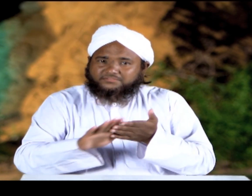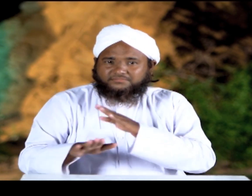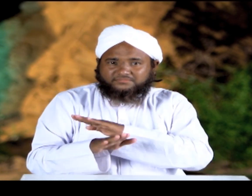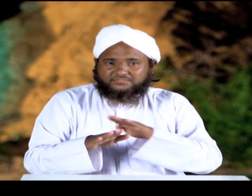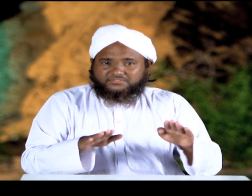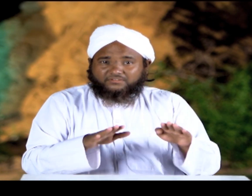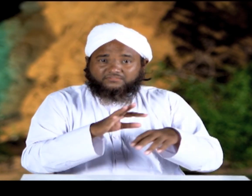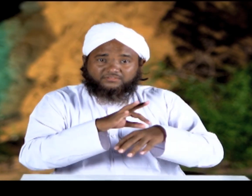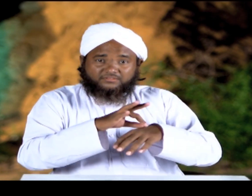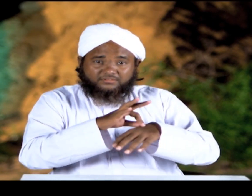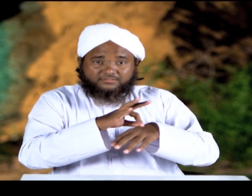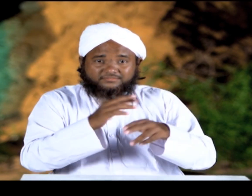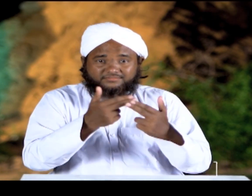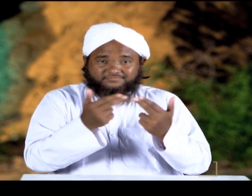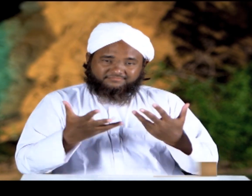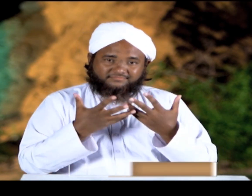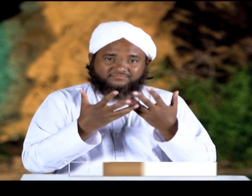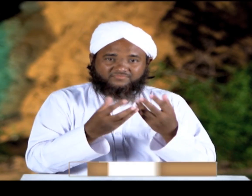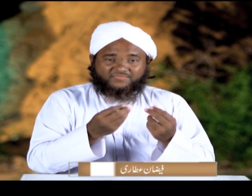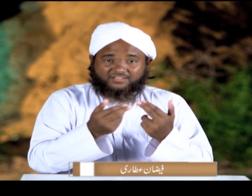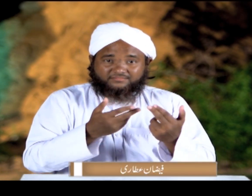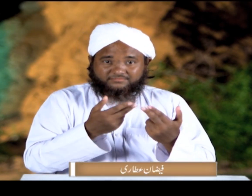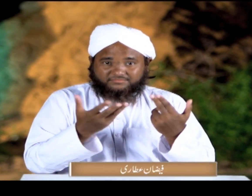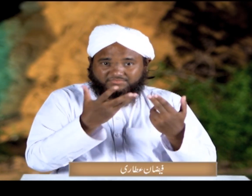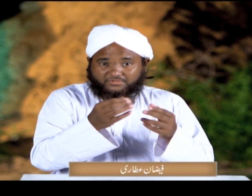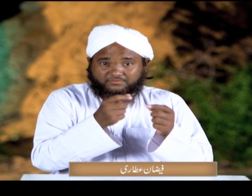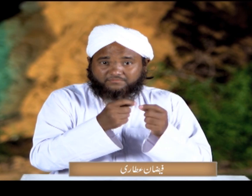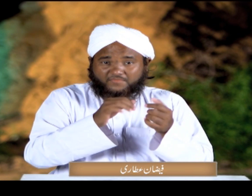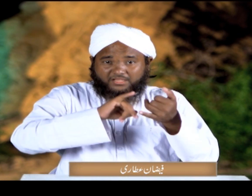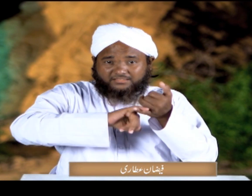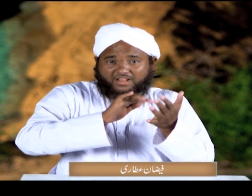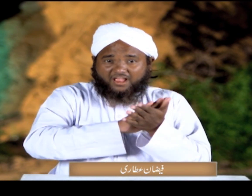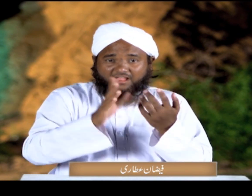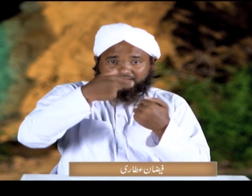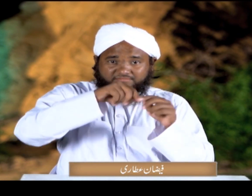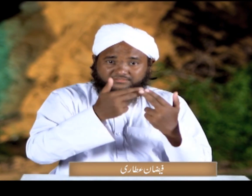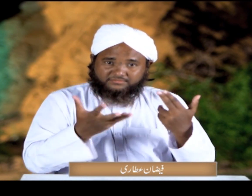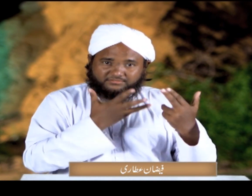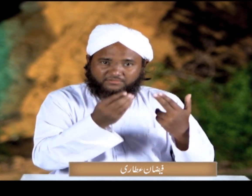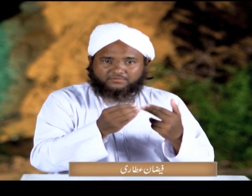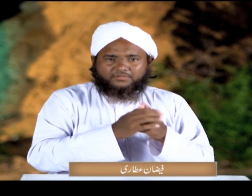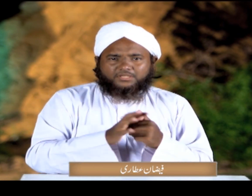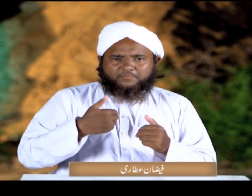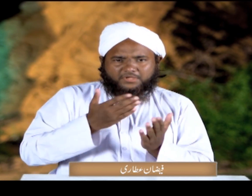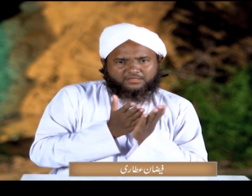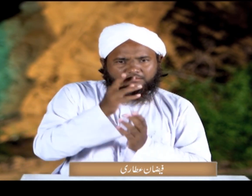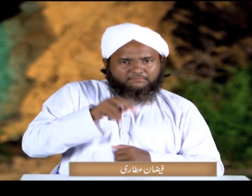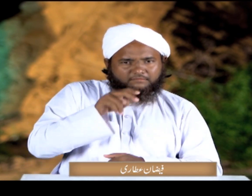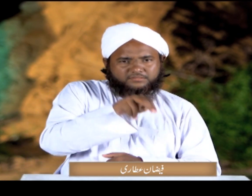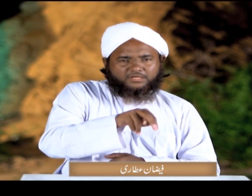ہے۔ میرے ساتھ بھی کچھ اس طرح کا واقعہ پیش آیا۔ آج میں کہیں جا رہا تھا کہ راستے میں مجھے دو شخص ملے۔ ایک نے دوسرے